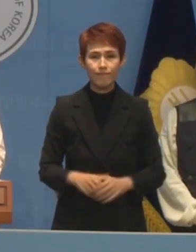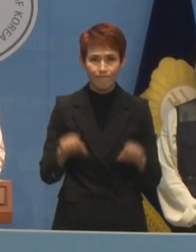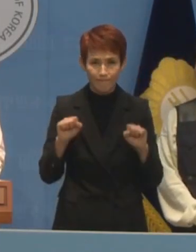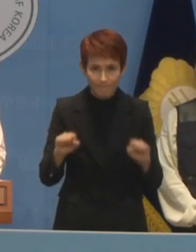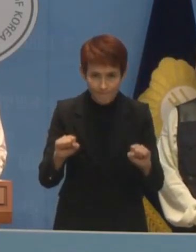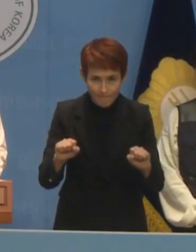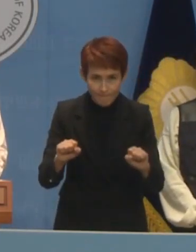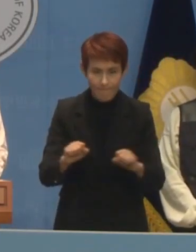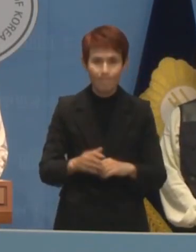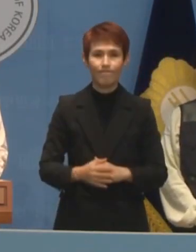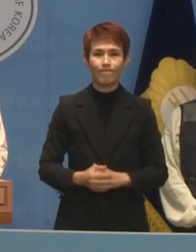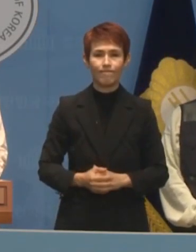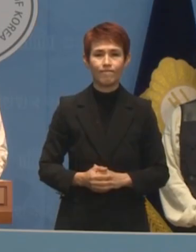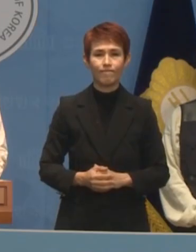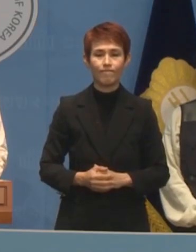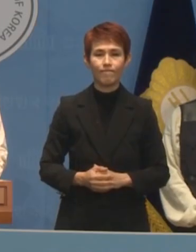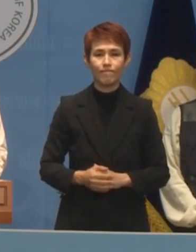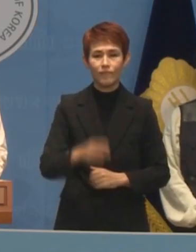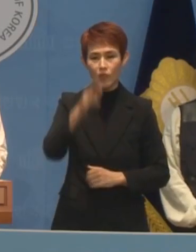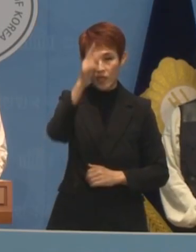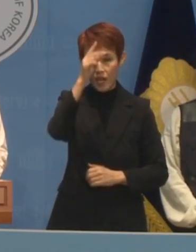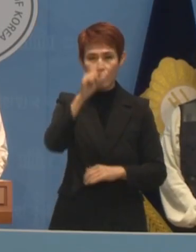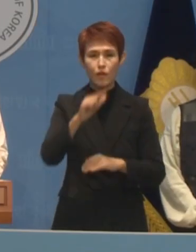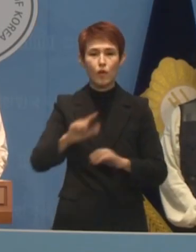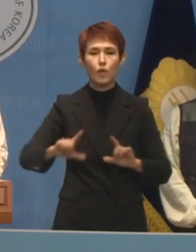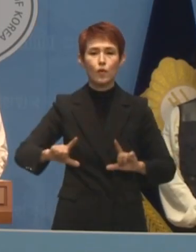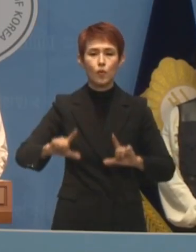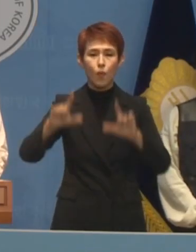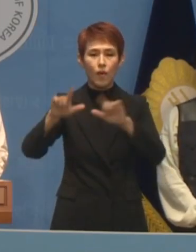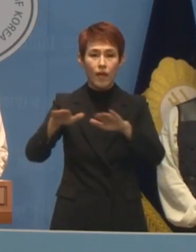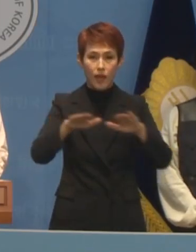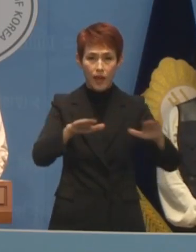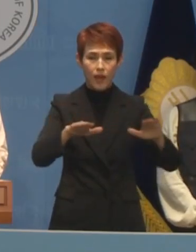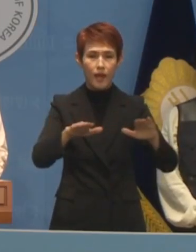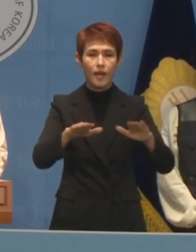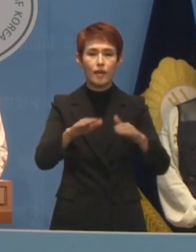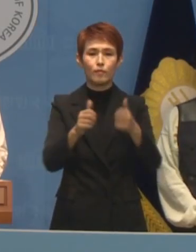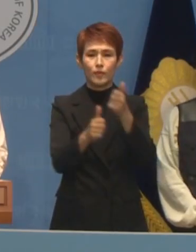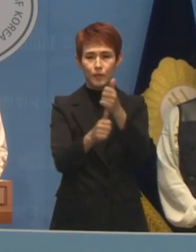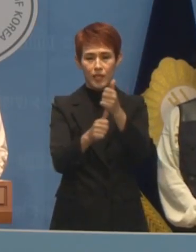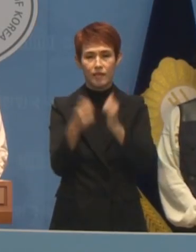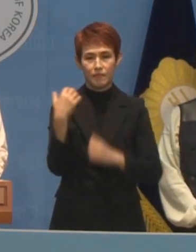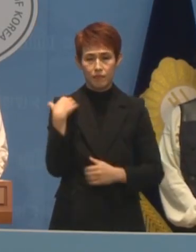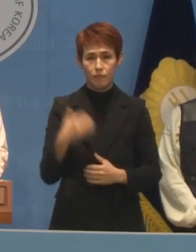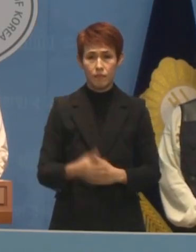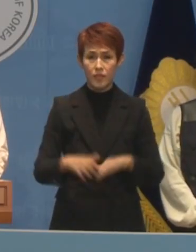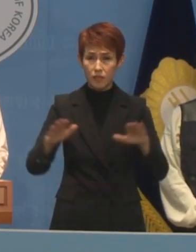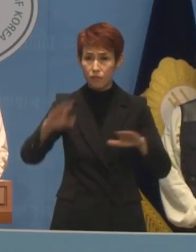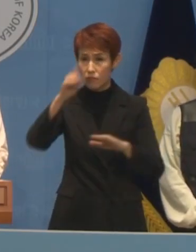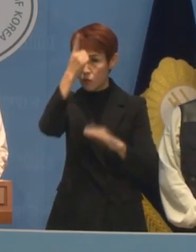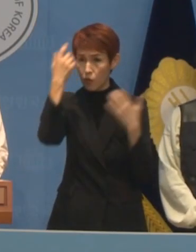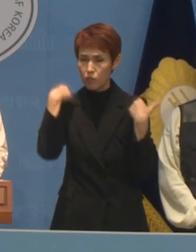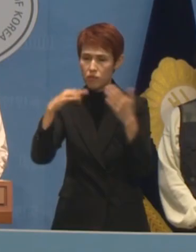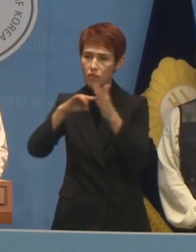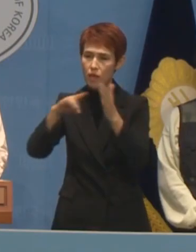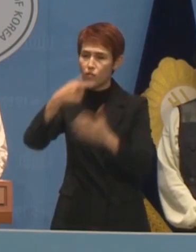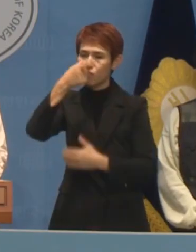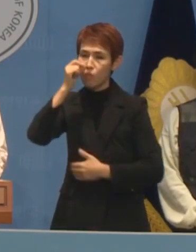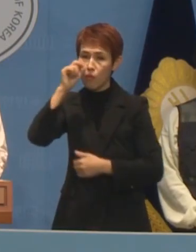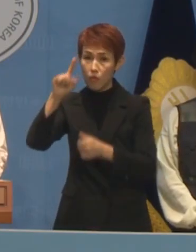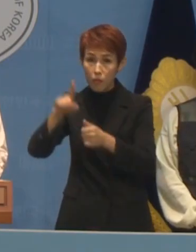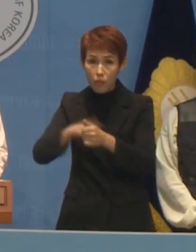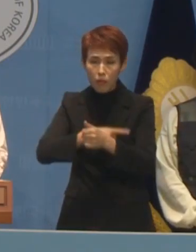안녕하십니까. 해양수산부 청원경찰지부 동해권역 부지부장 김민수입니다. 현 정부의 세수 결손으로 감축 예산을